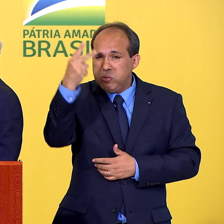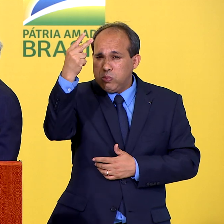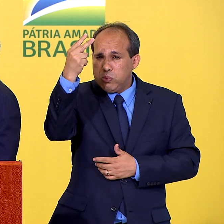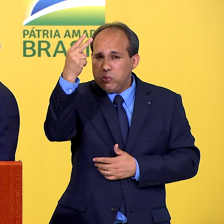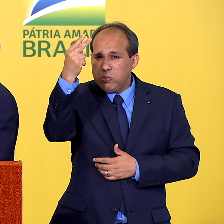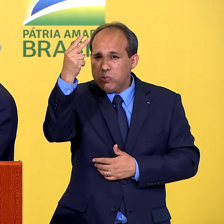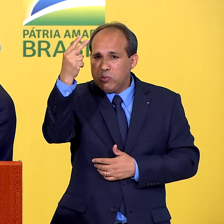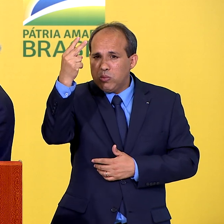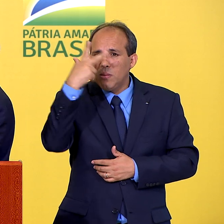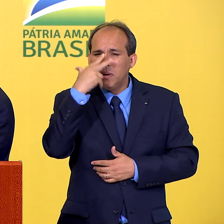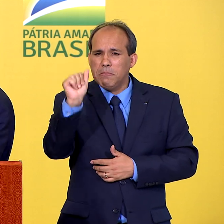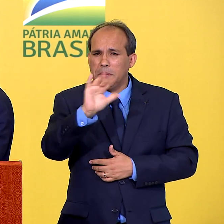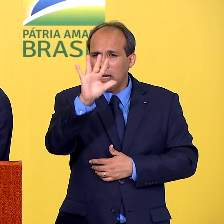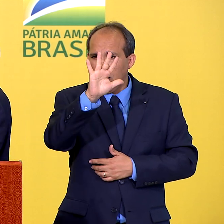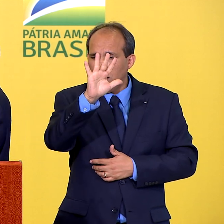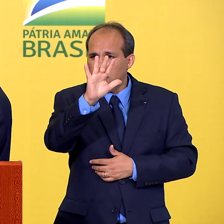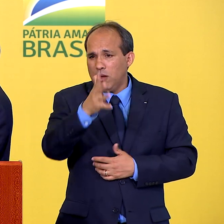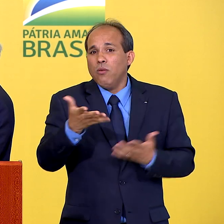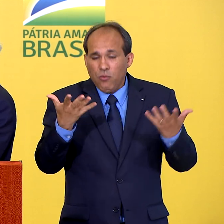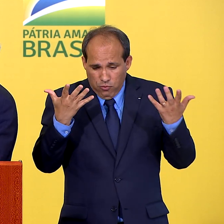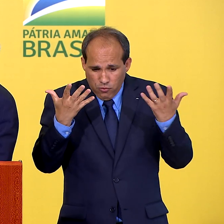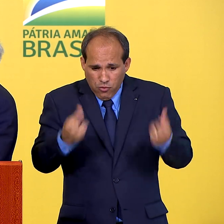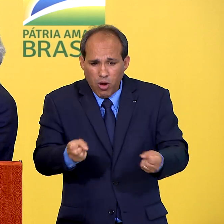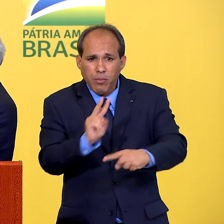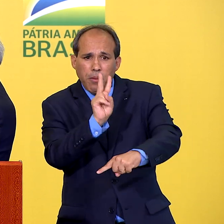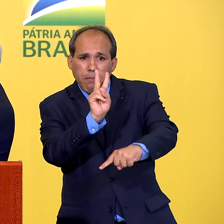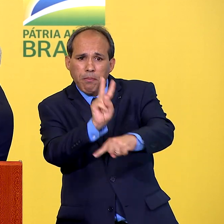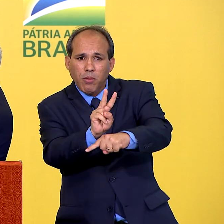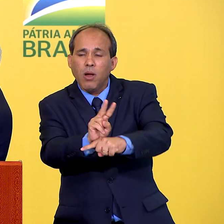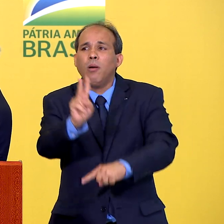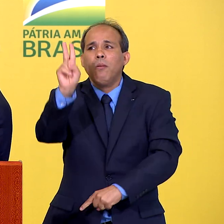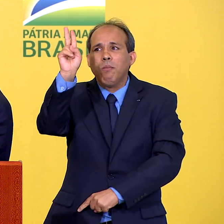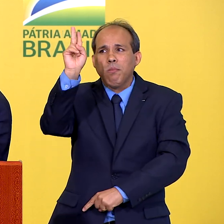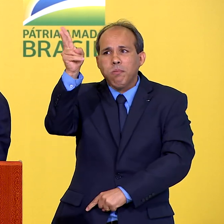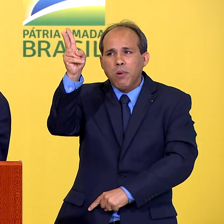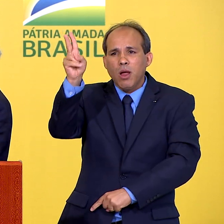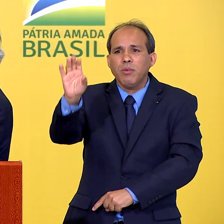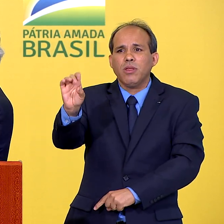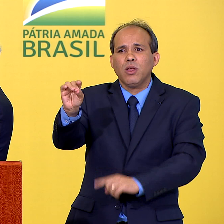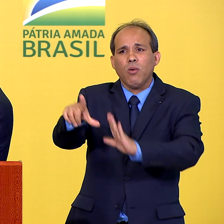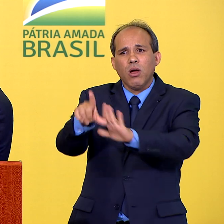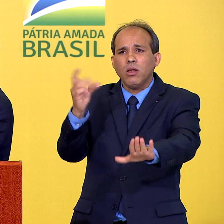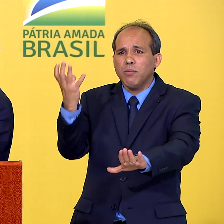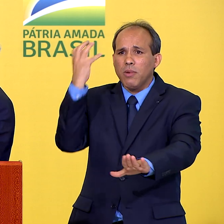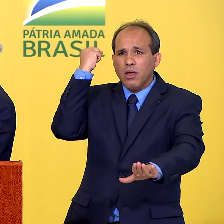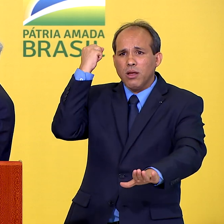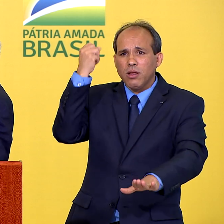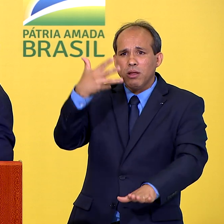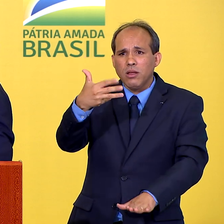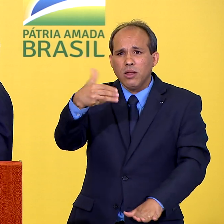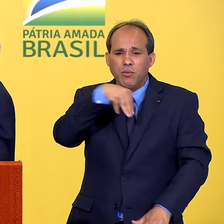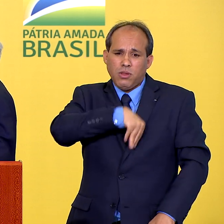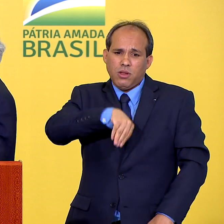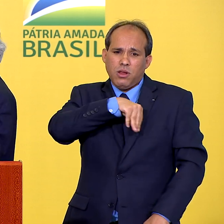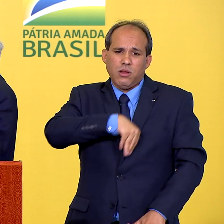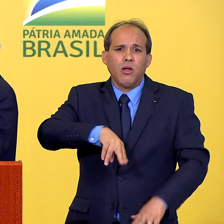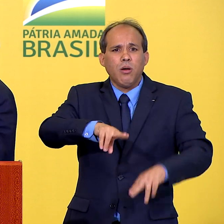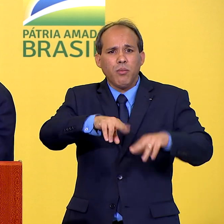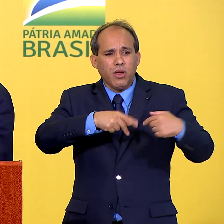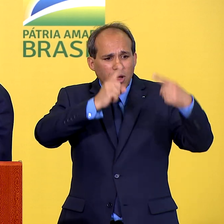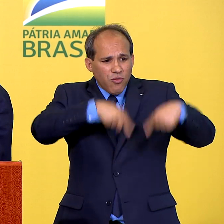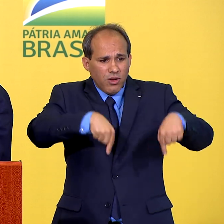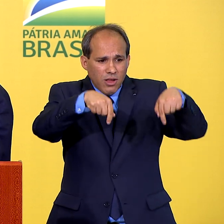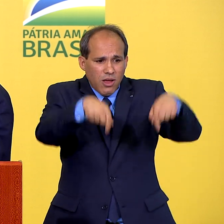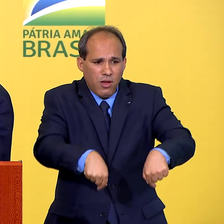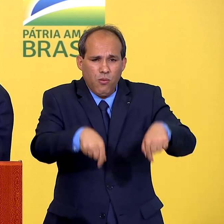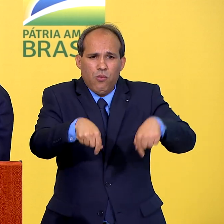se a comida está mais cara, vamos proteger, deixa eles anteciparem o 13º para enfrentar agora